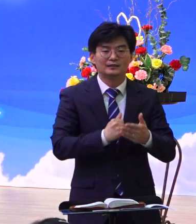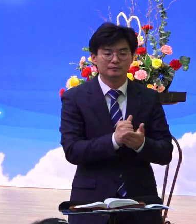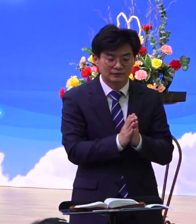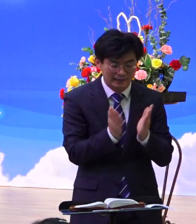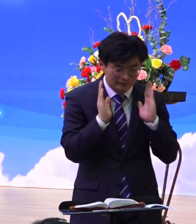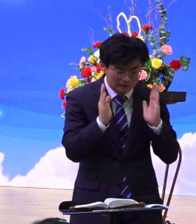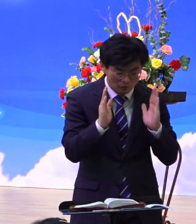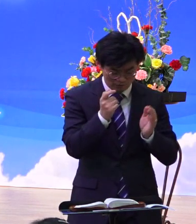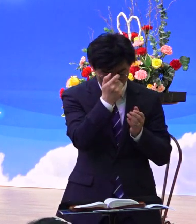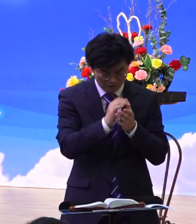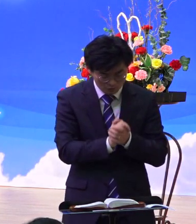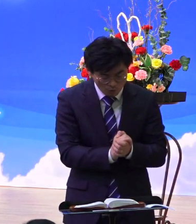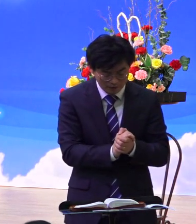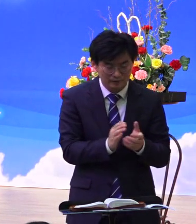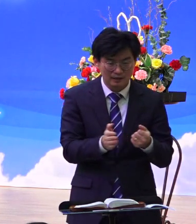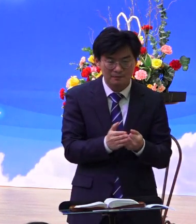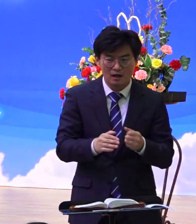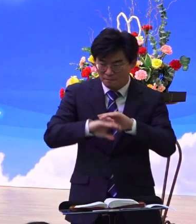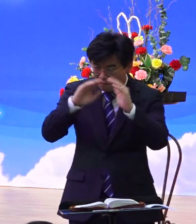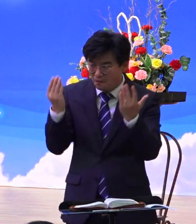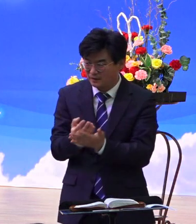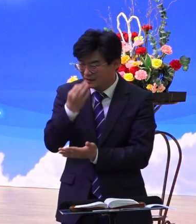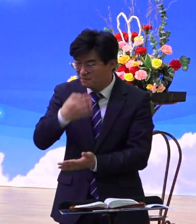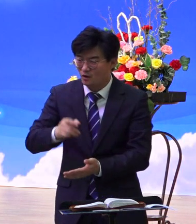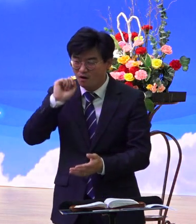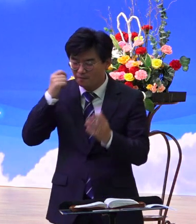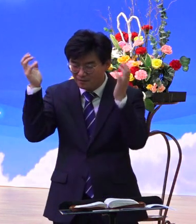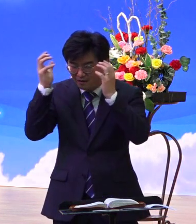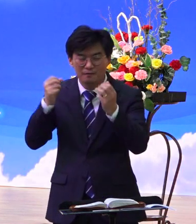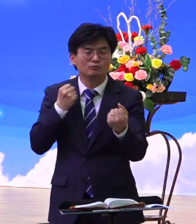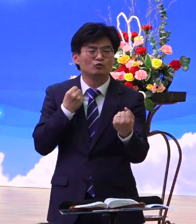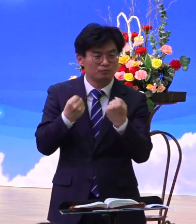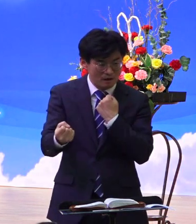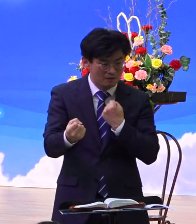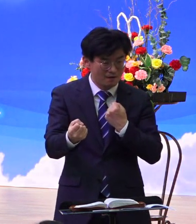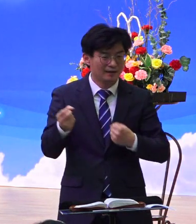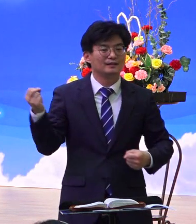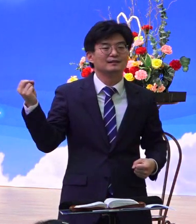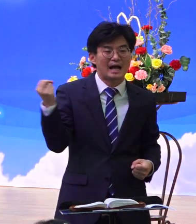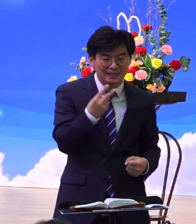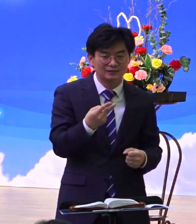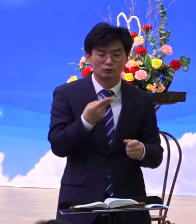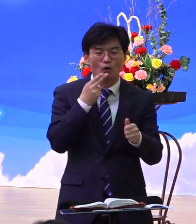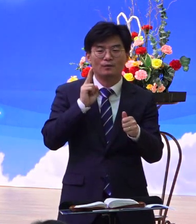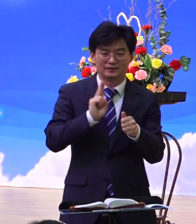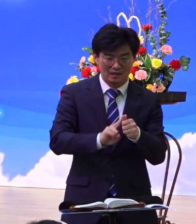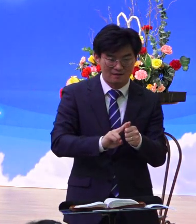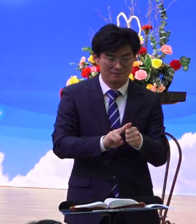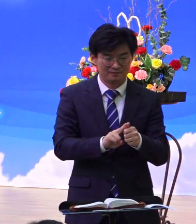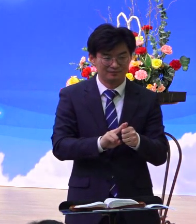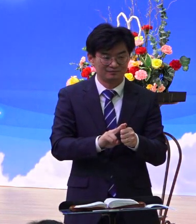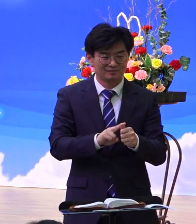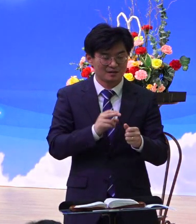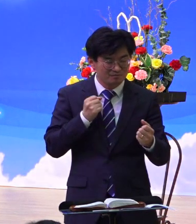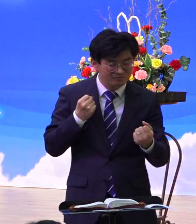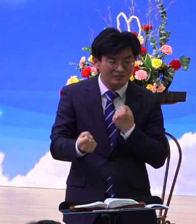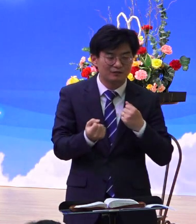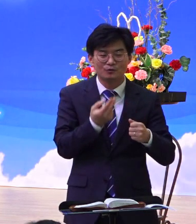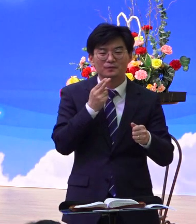읽으면서 기도하면서 그 모든 순간에 다시 일어나서 도전하면서 나아갔습니다.